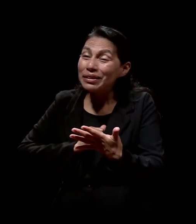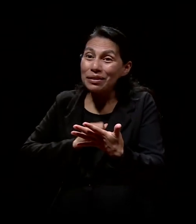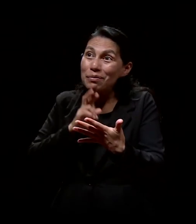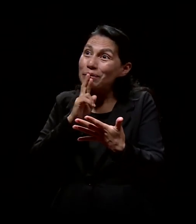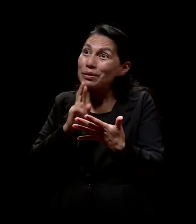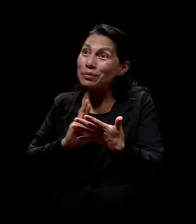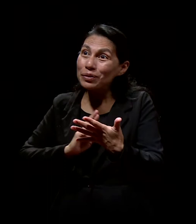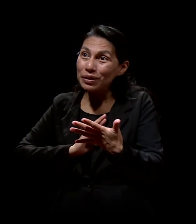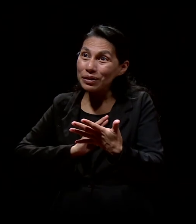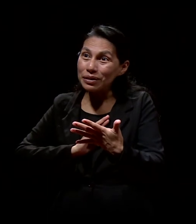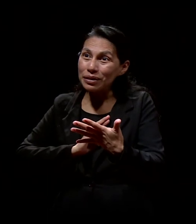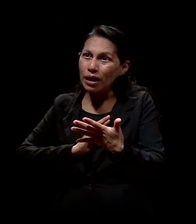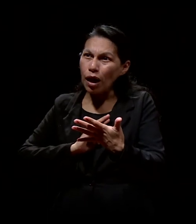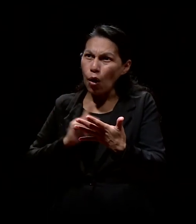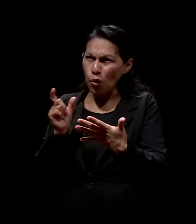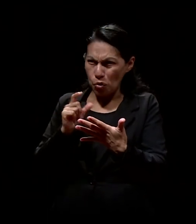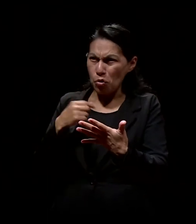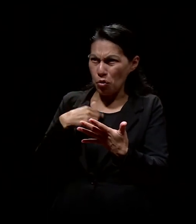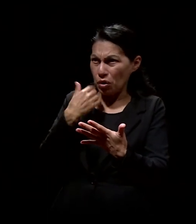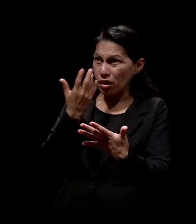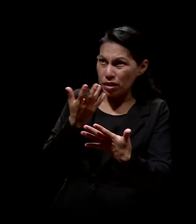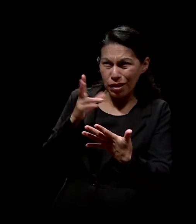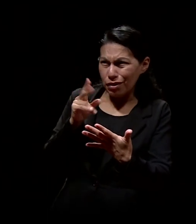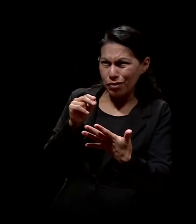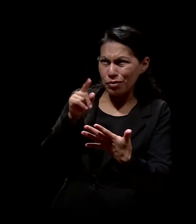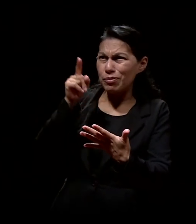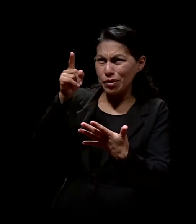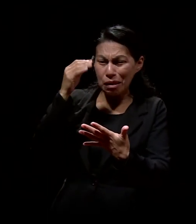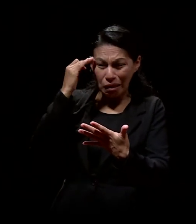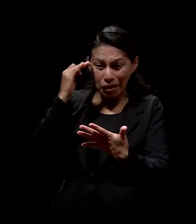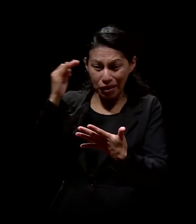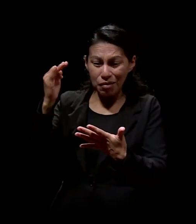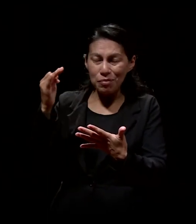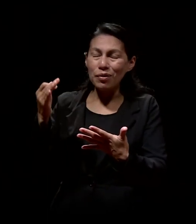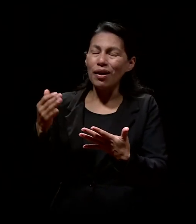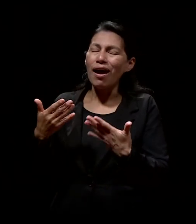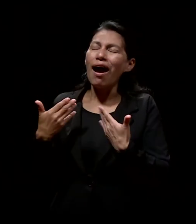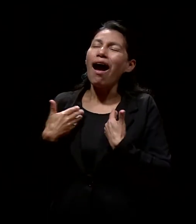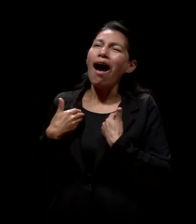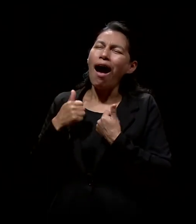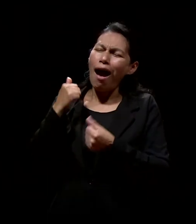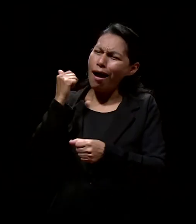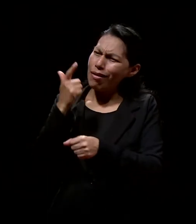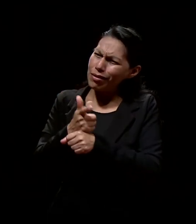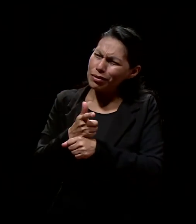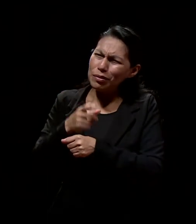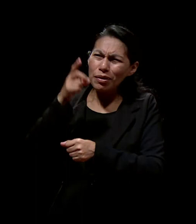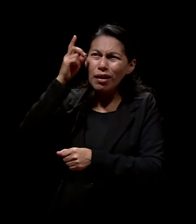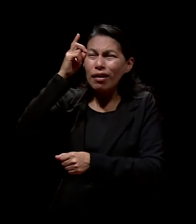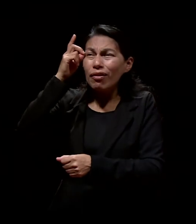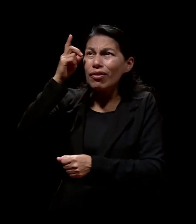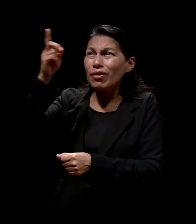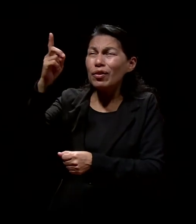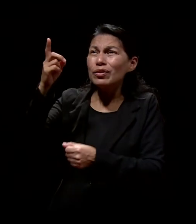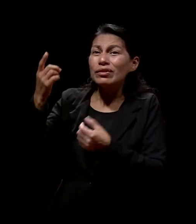contestado justamente como yo se lo pedí. No en el tiempo que yo quería, pero en el tiempo de Dios. Amén. Y creo que ahí me doy cuenta de